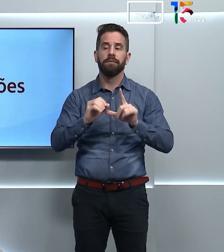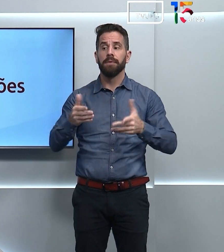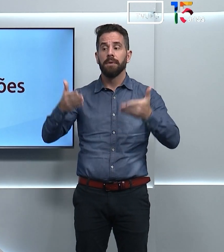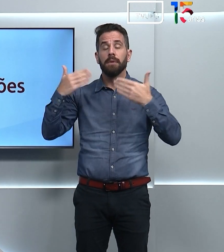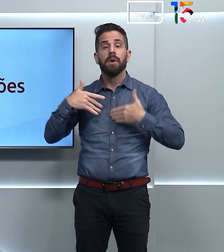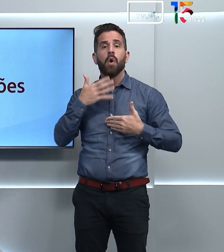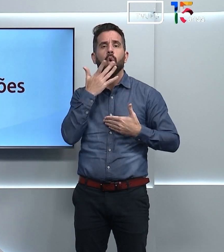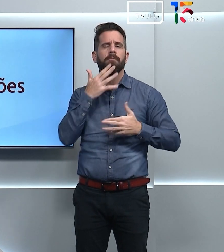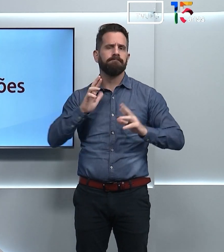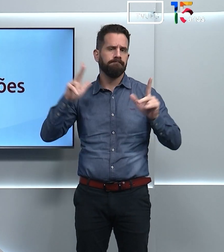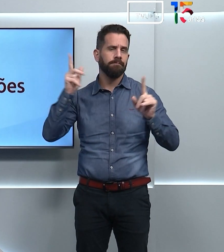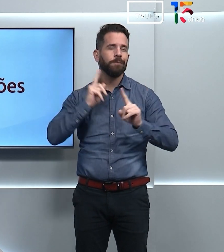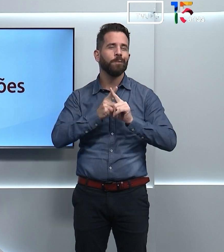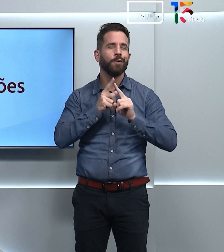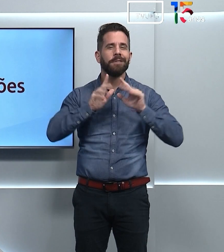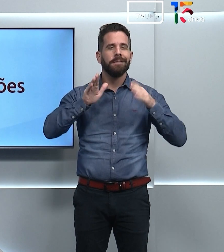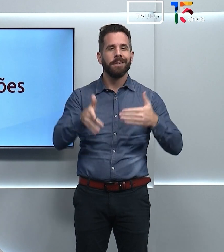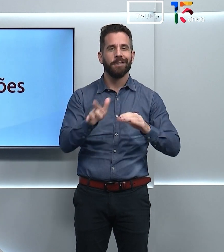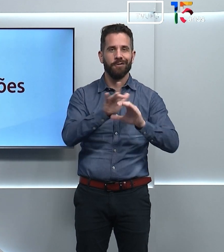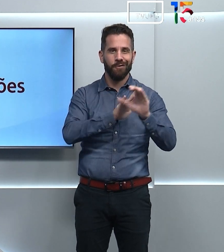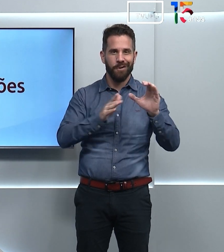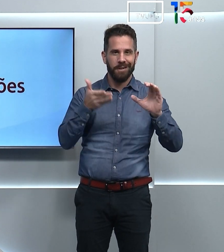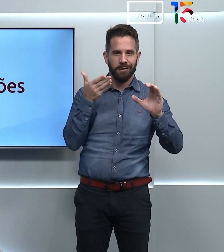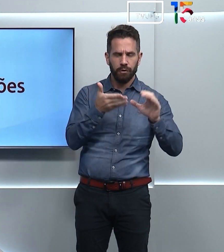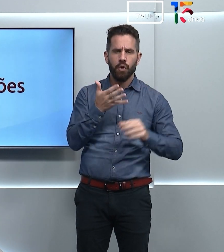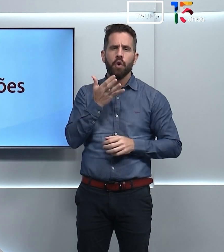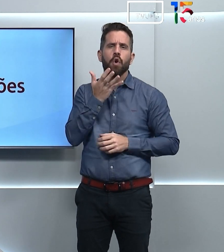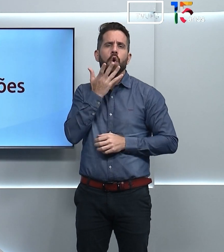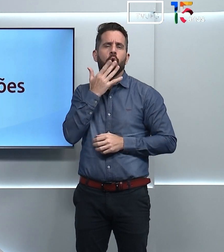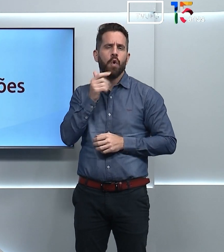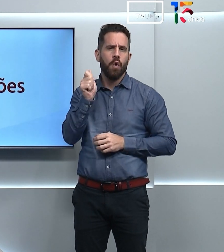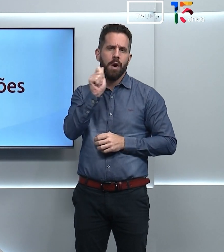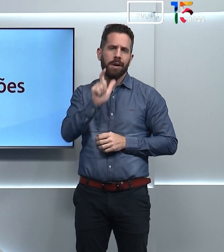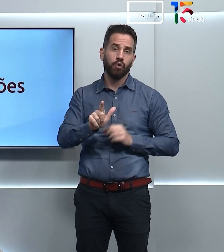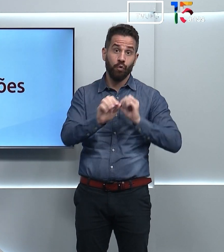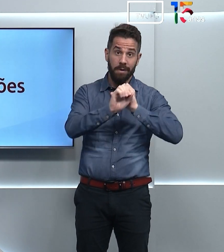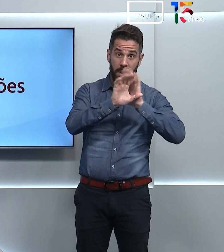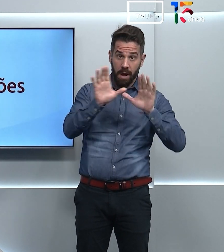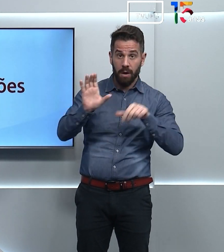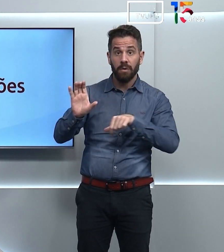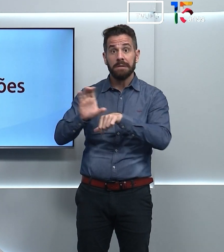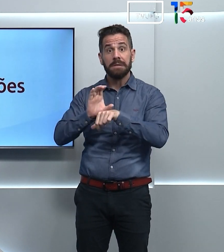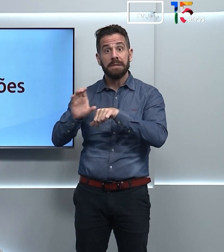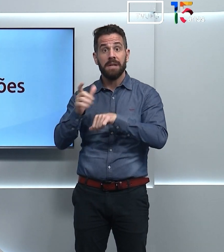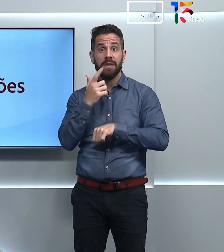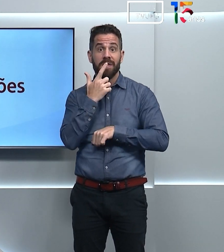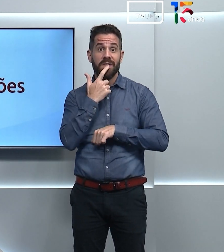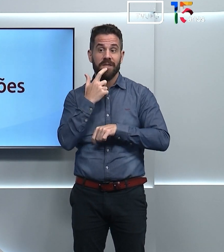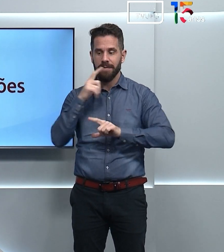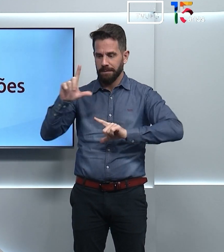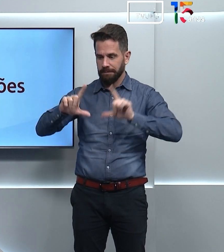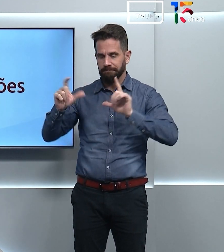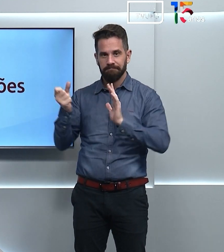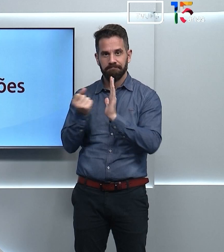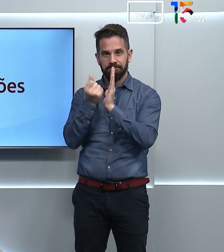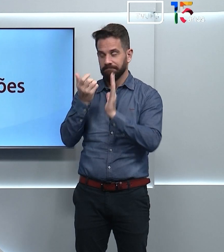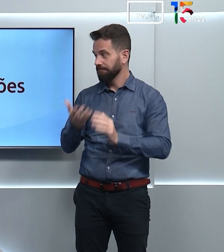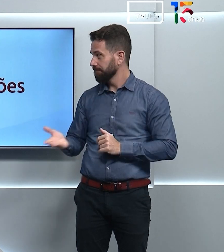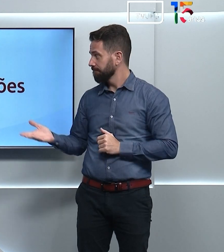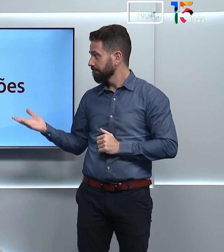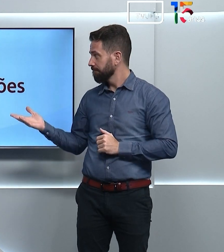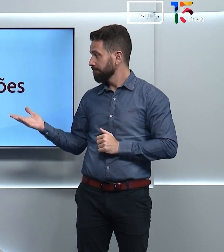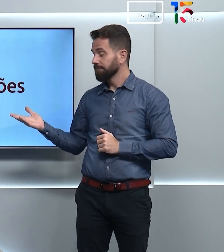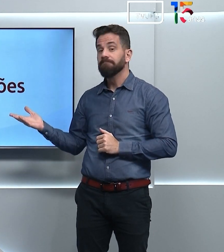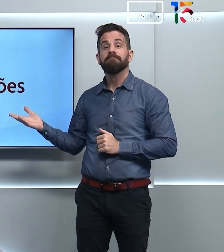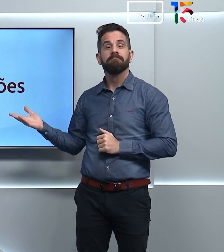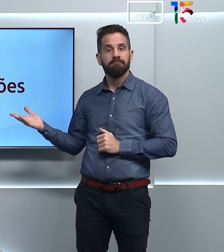TV, e atrás de nós está o cenário do Conexões, em tons de azul claro, cinza e vermelho, com uma tela bem no centro,